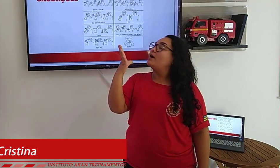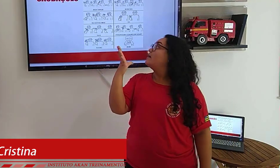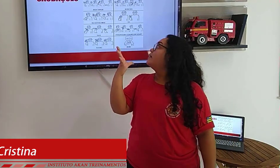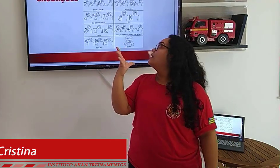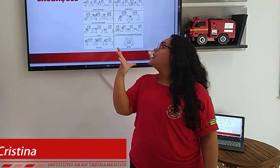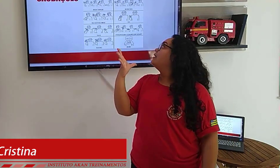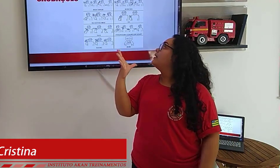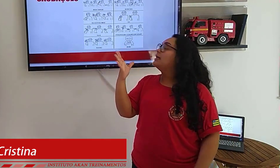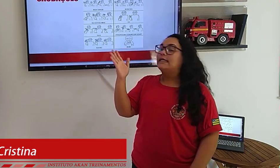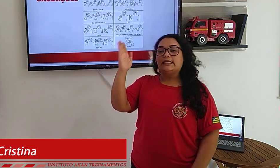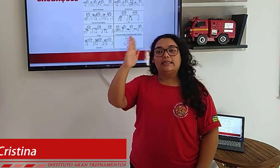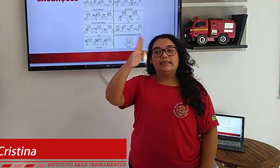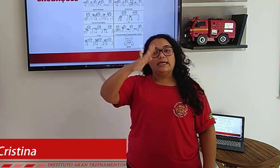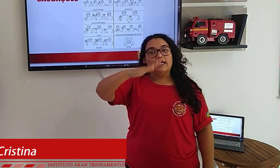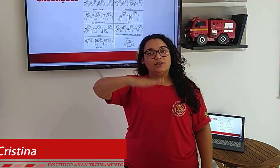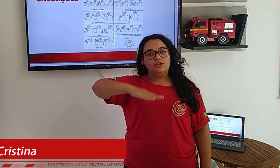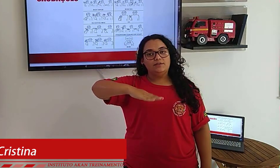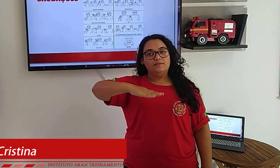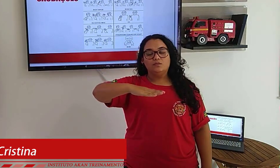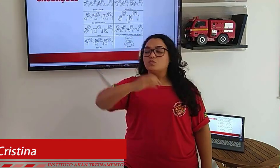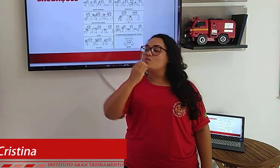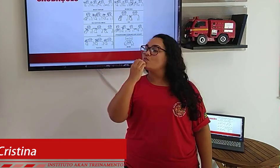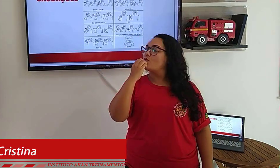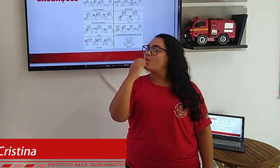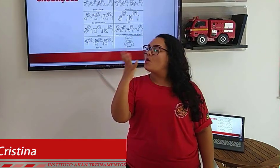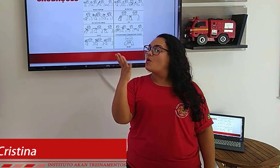boa tarde,